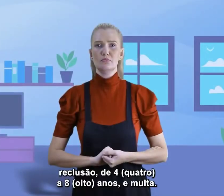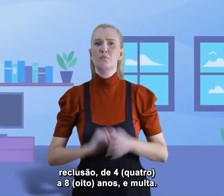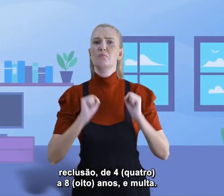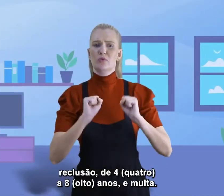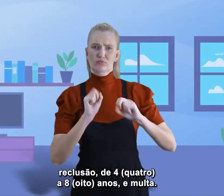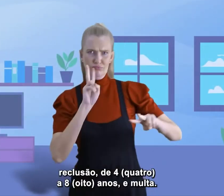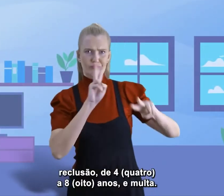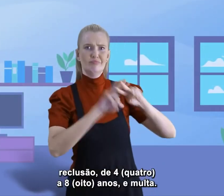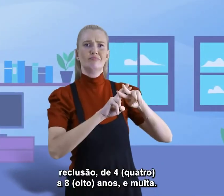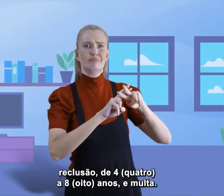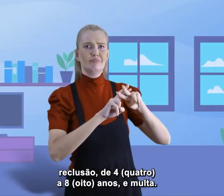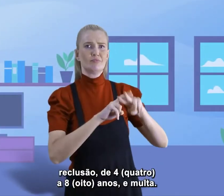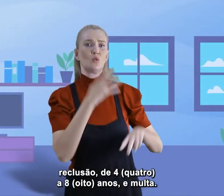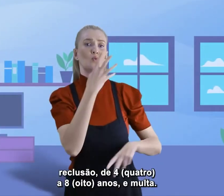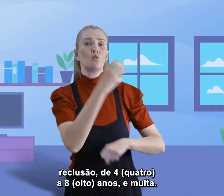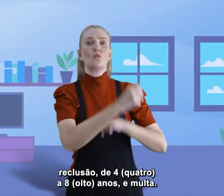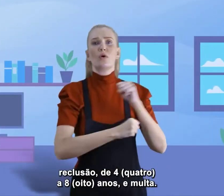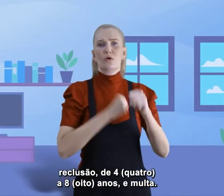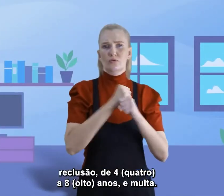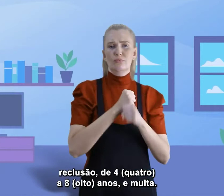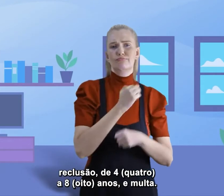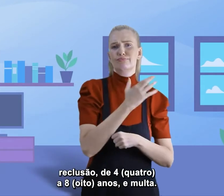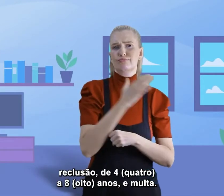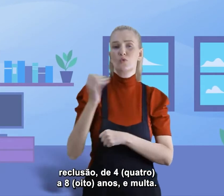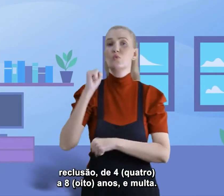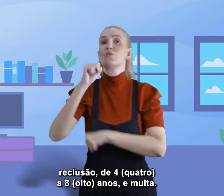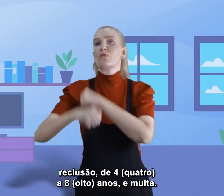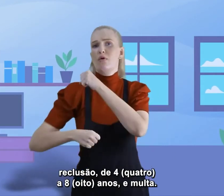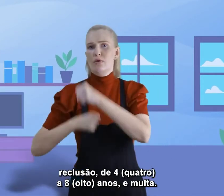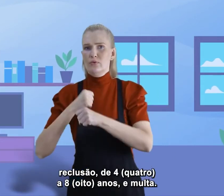reclusão de 4 a 8 anos e multa.